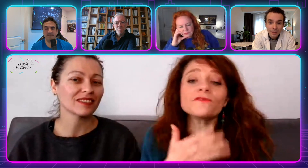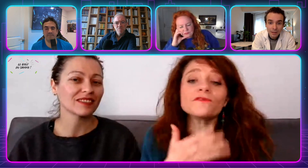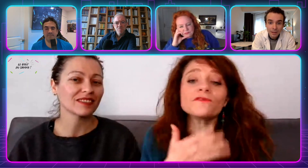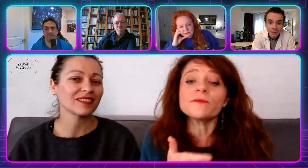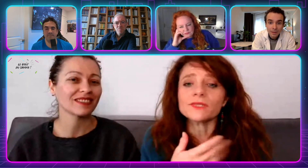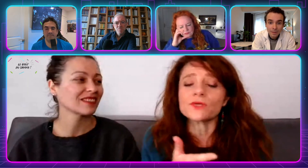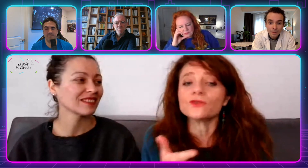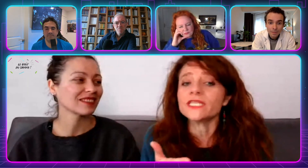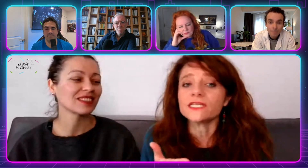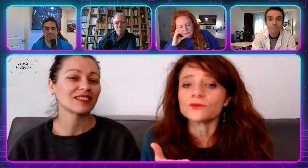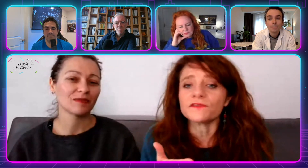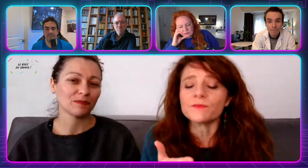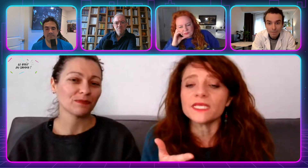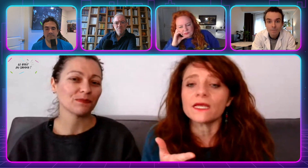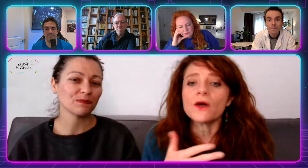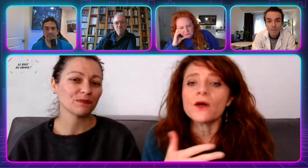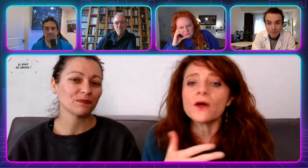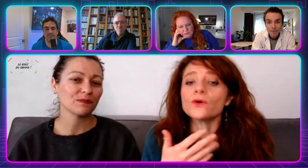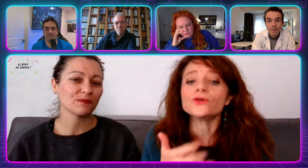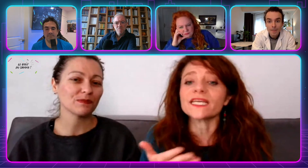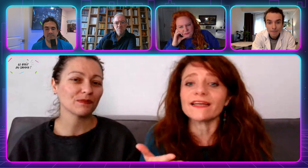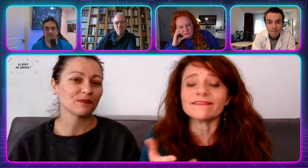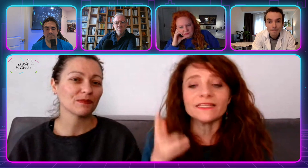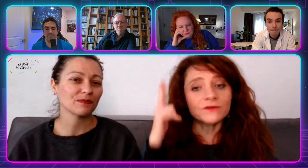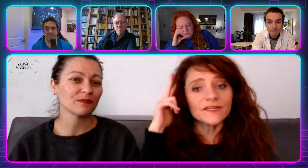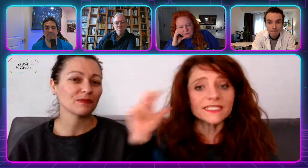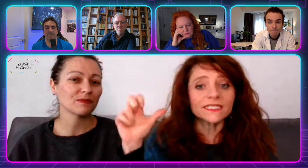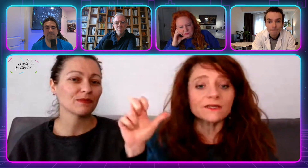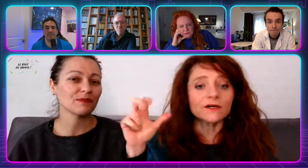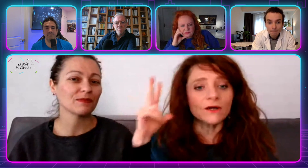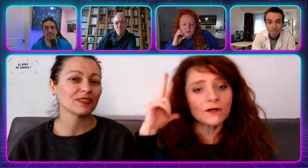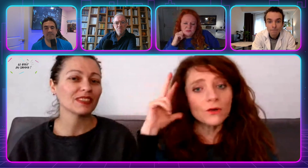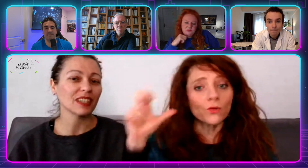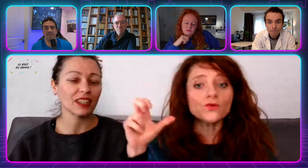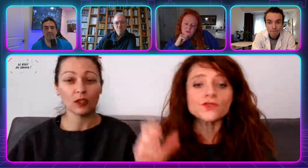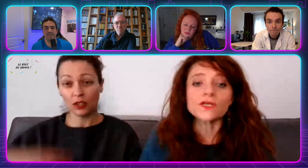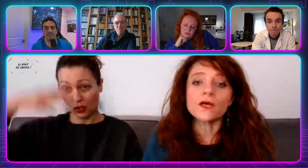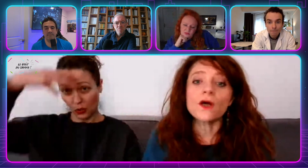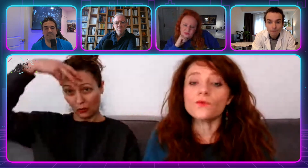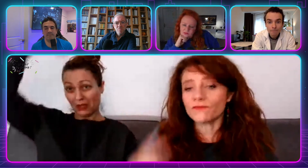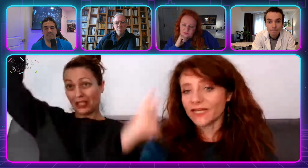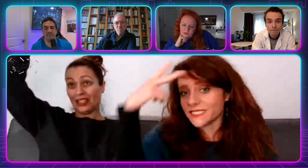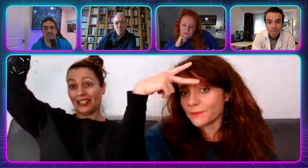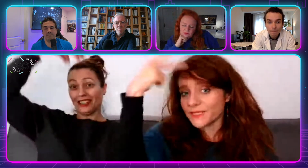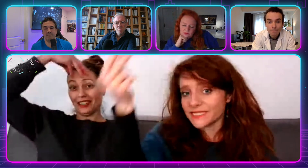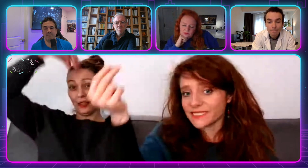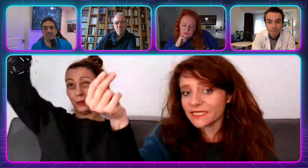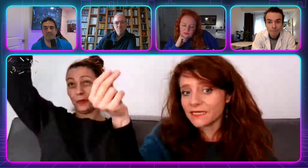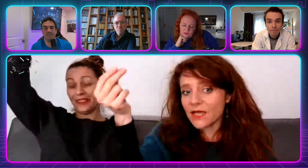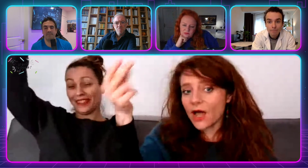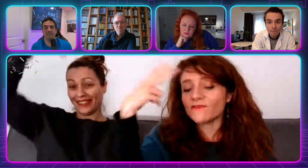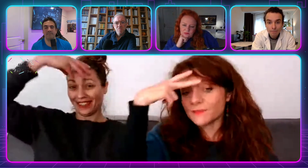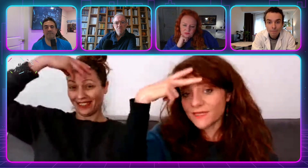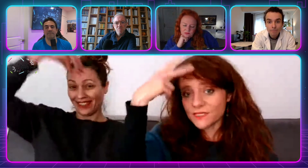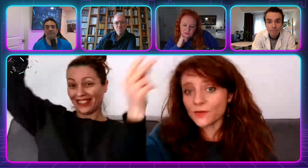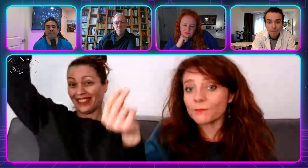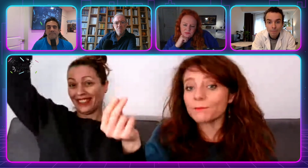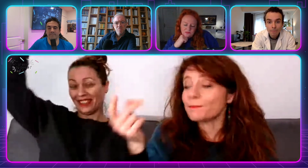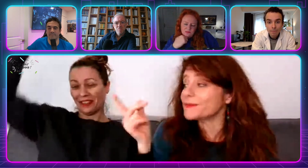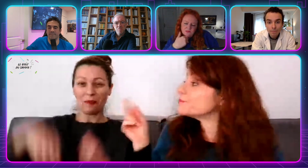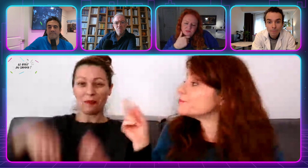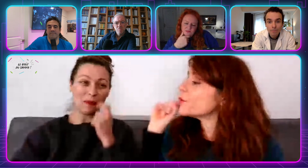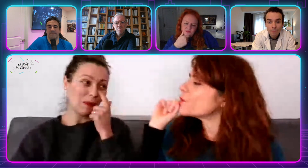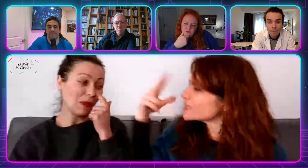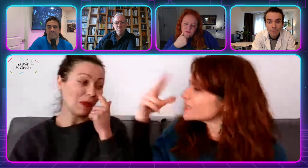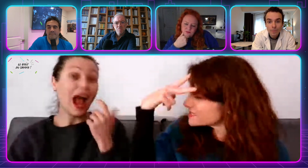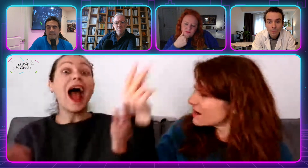on fait pas l'erreur, on n'a pas besoin de donner les noms de famille. Au lieu de dire Nathalie, on va dire Rousse ou on va dire Betty. En fait,